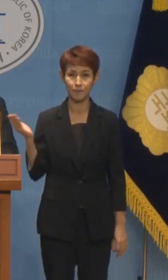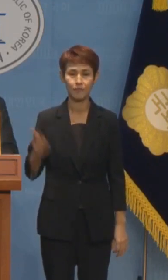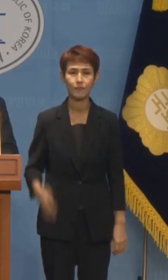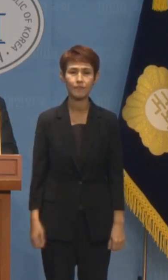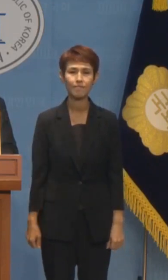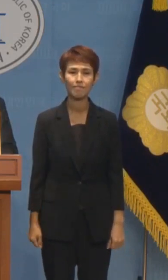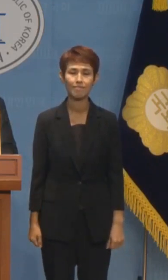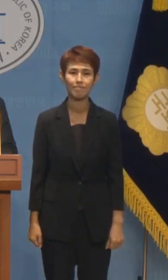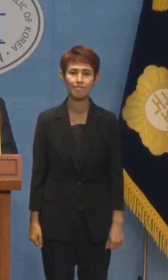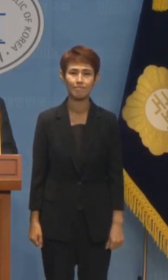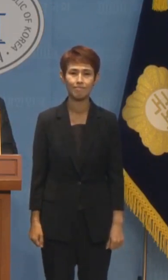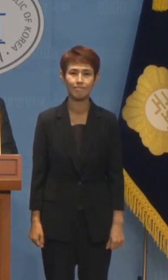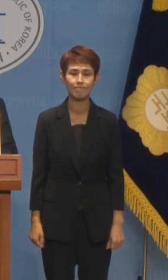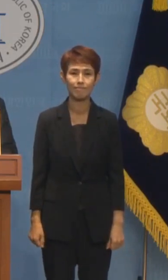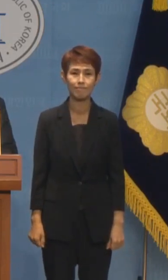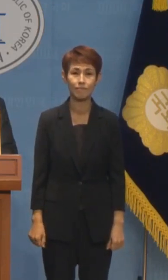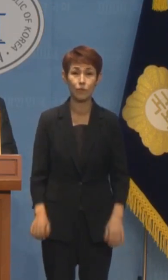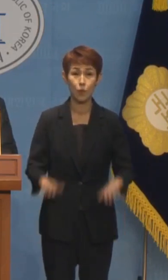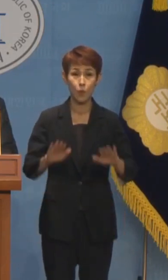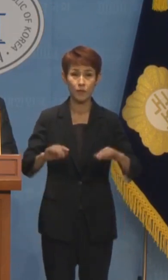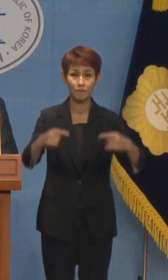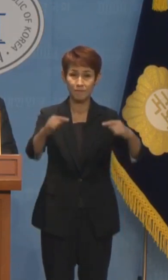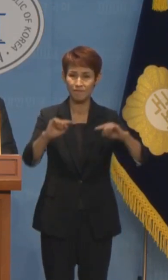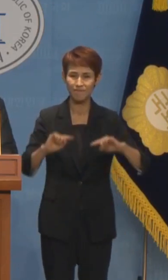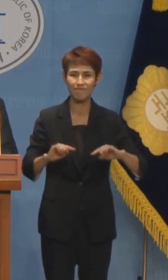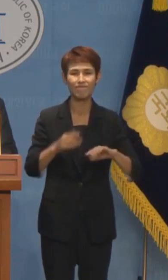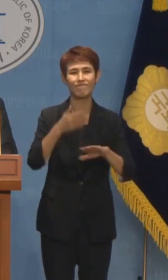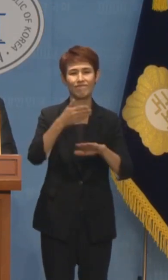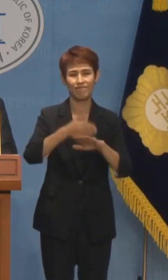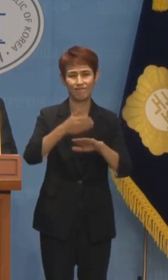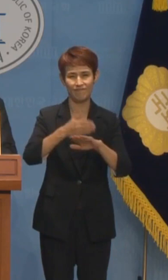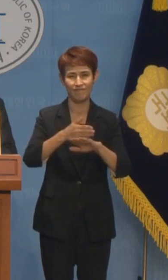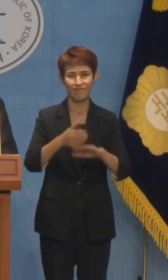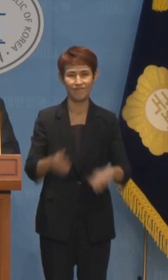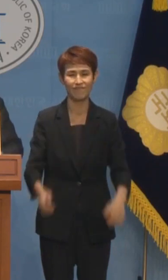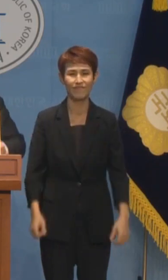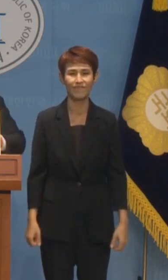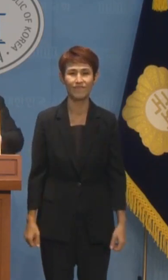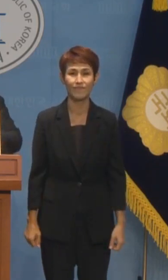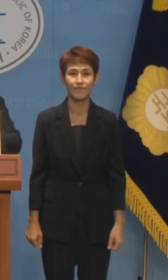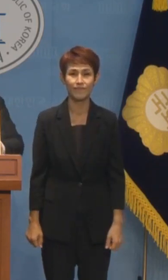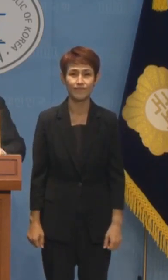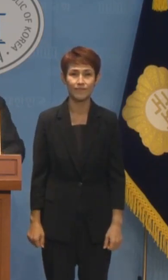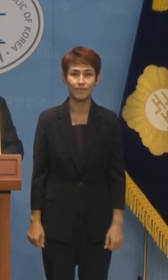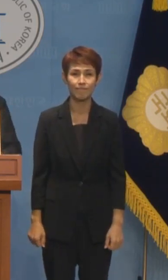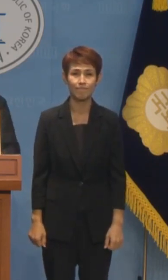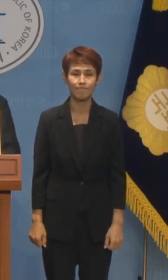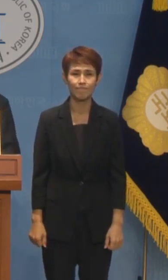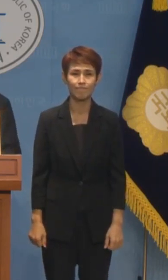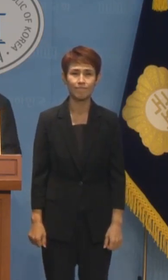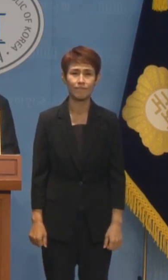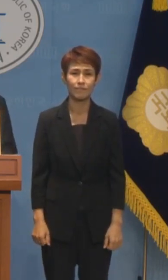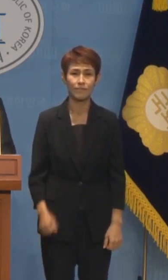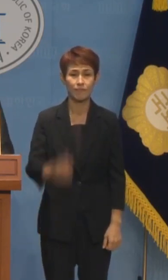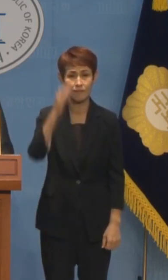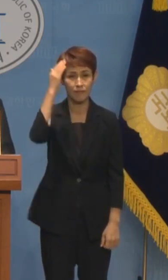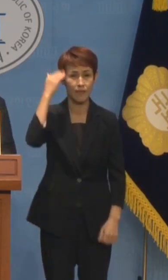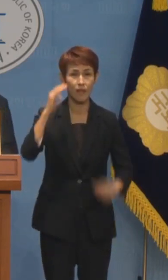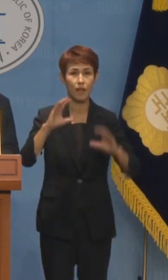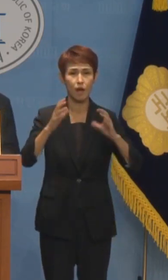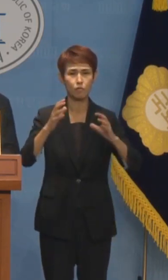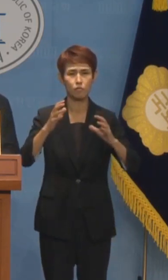기자님들이 자리에이 시간에 함께해 주셔서 진심으로 감사드립니다 아 지금 참 나라가